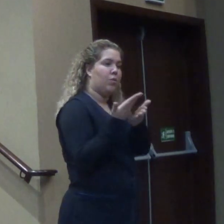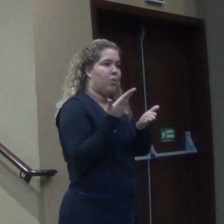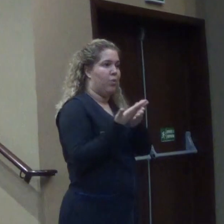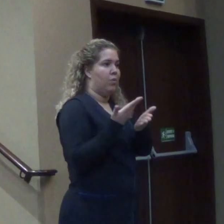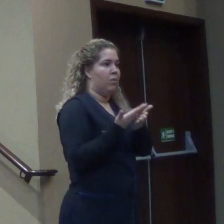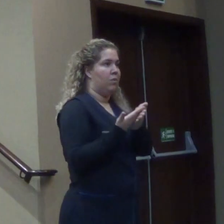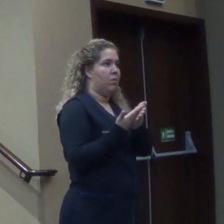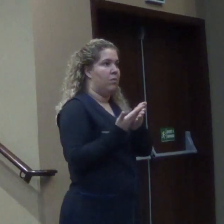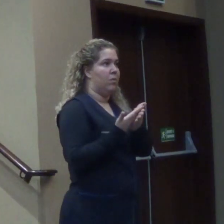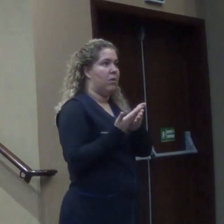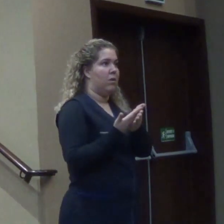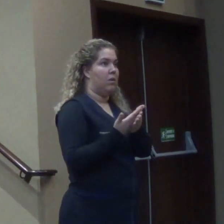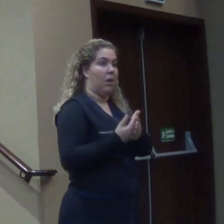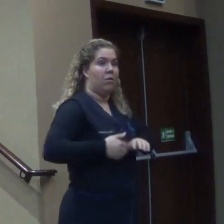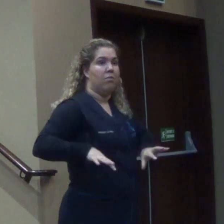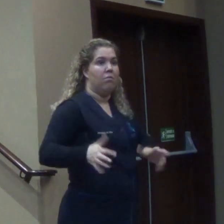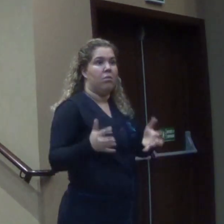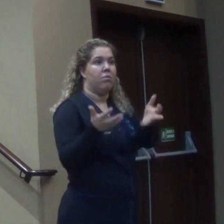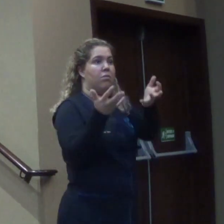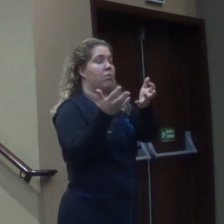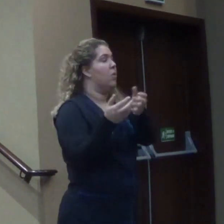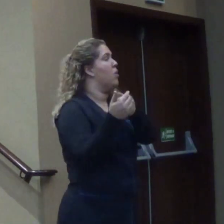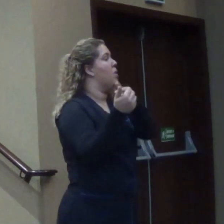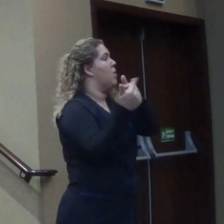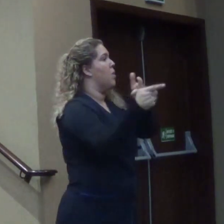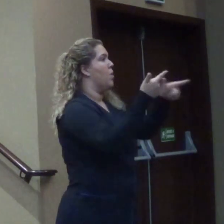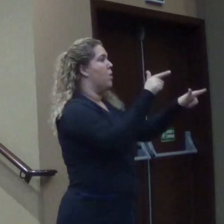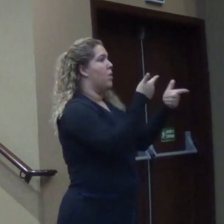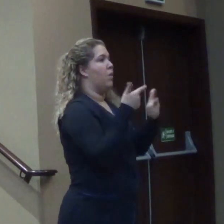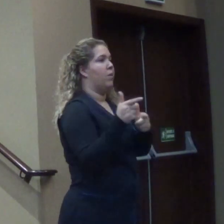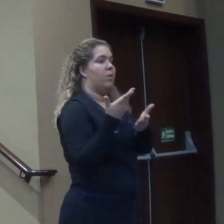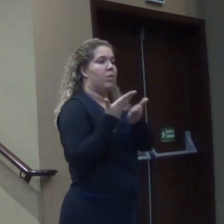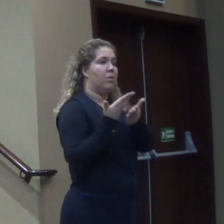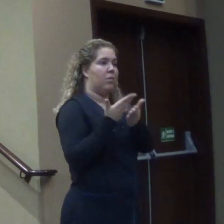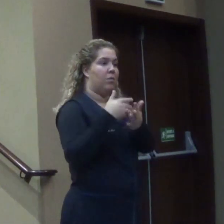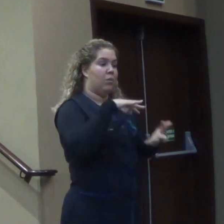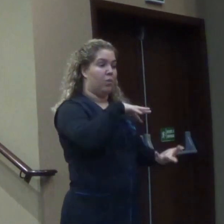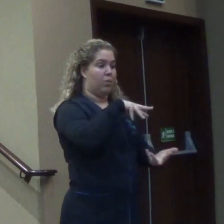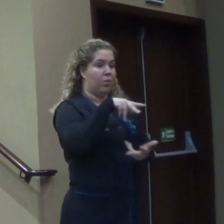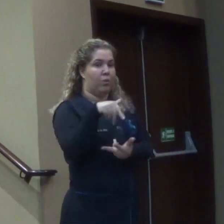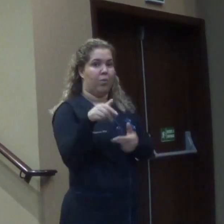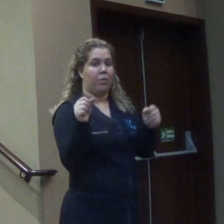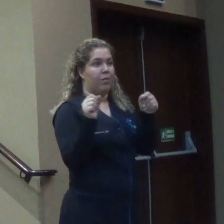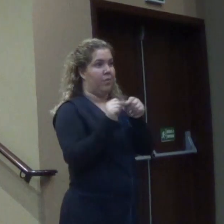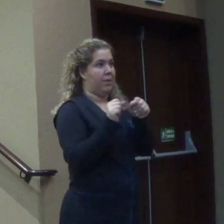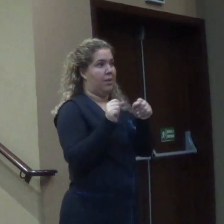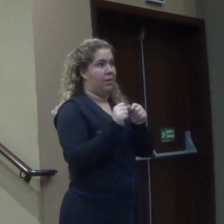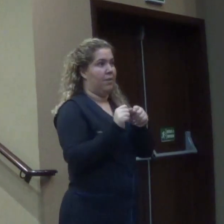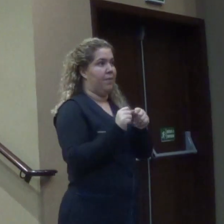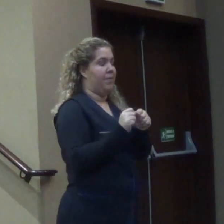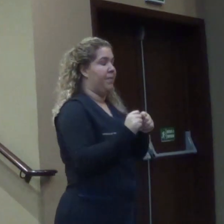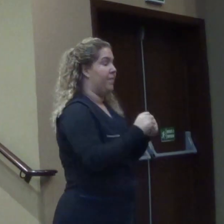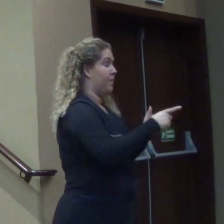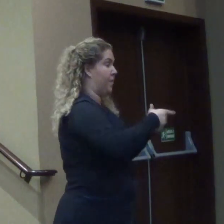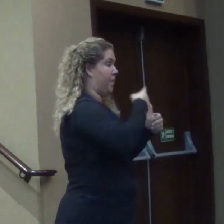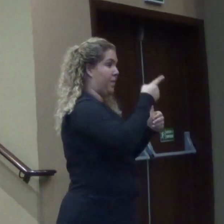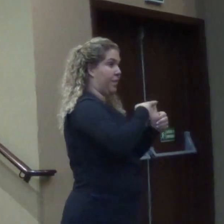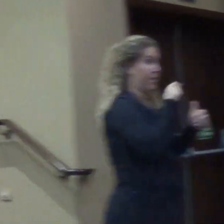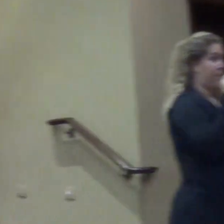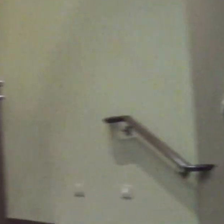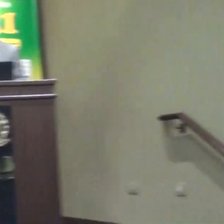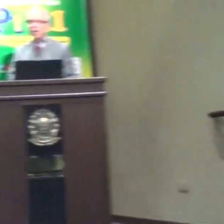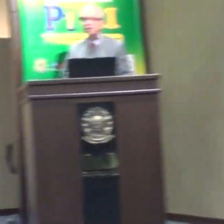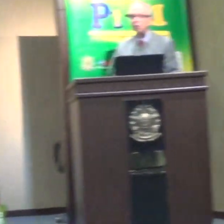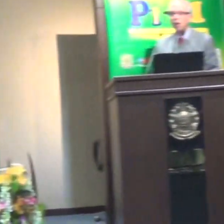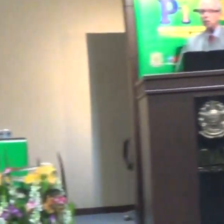que estimulou outros grandes estudos a serem feitos no mundo inteiro. Primeiros achados. Os